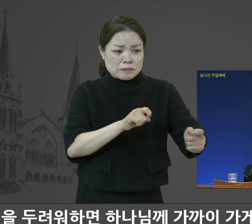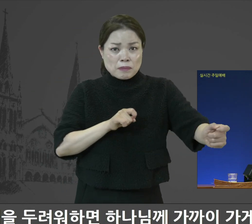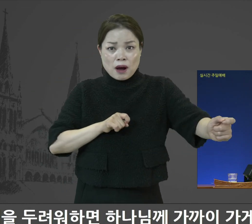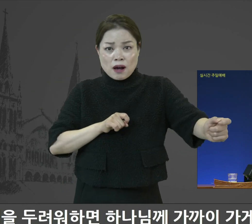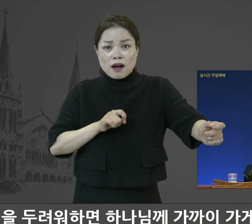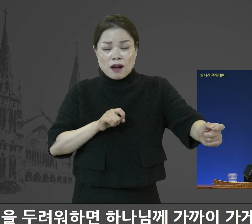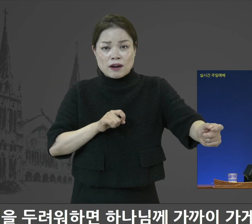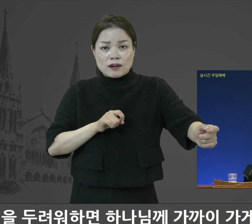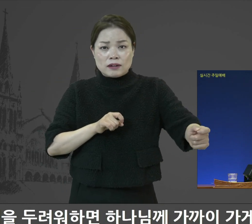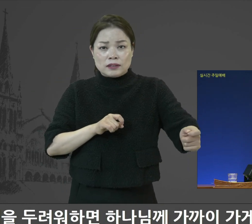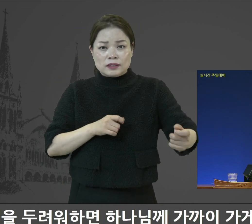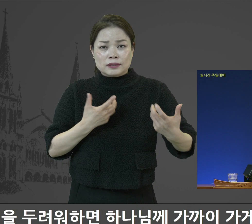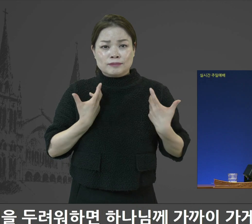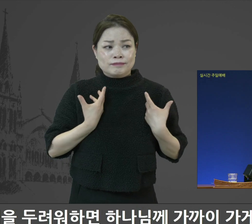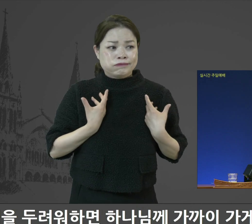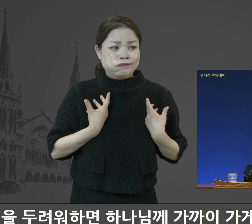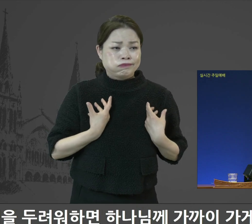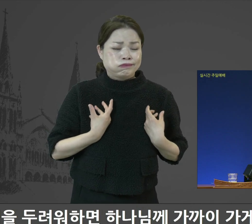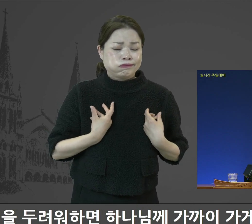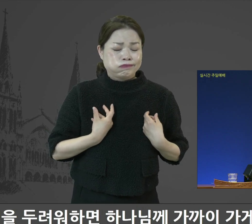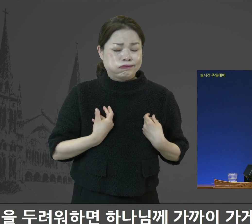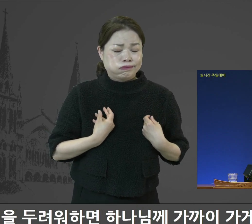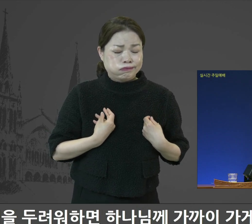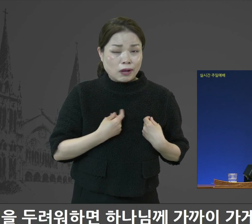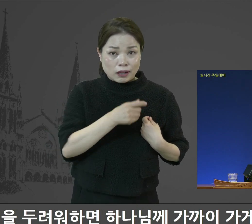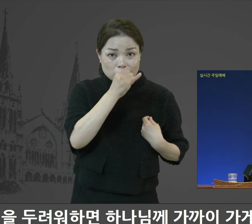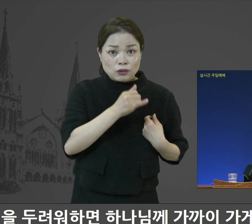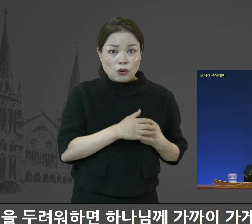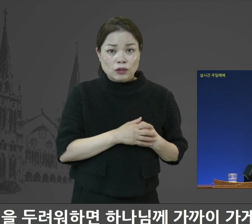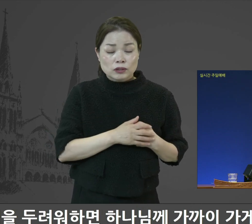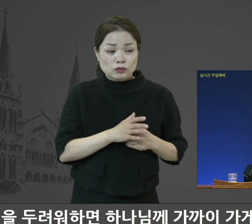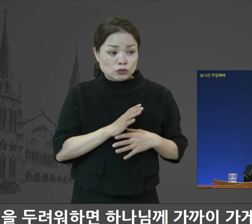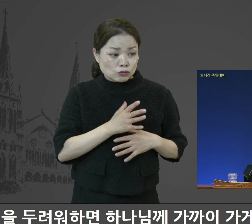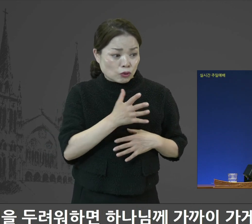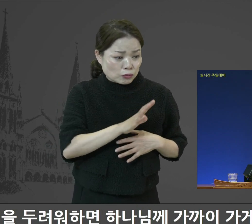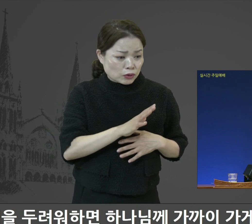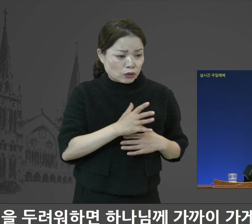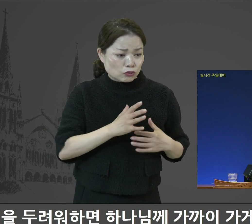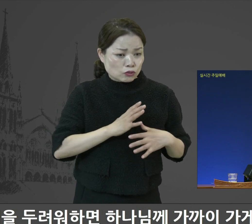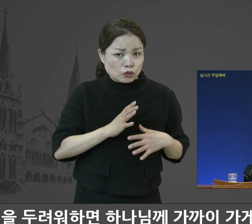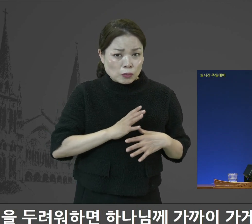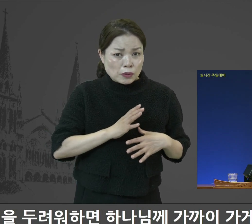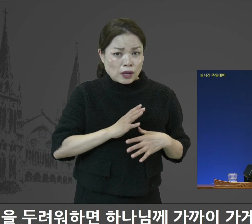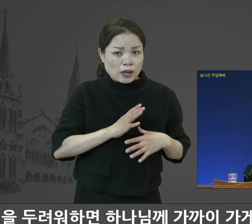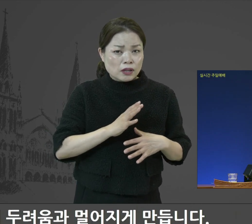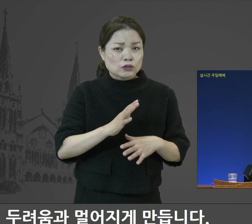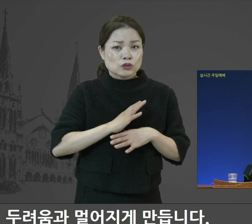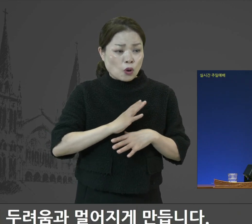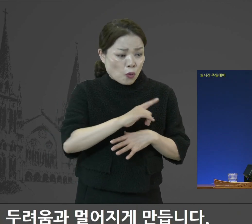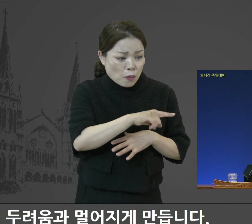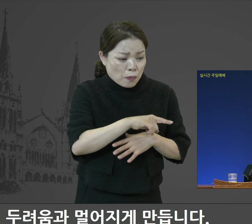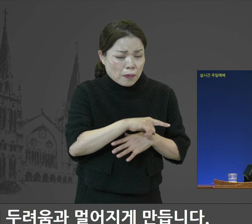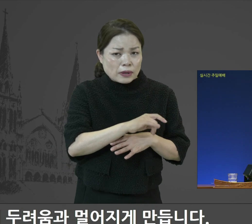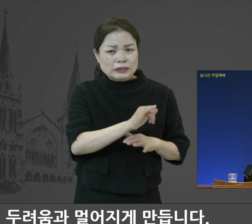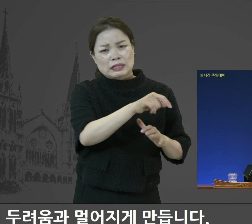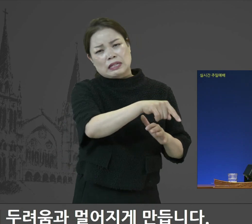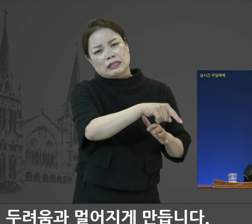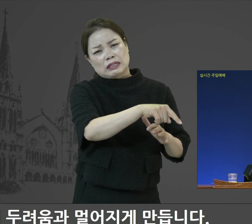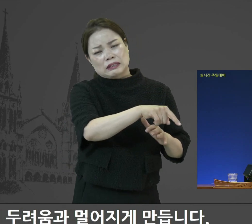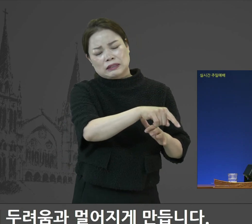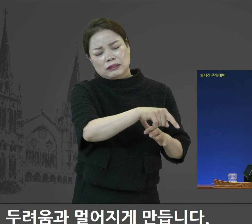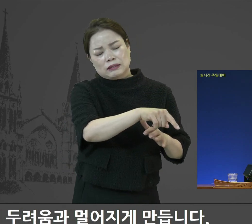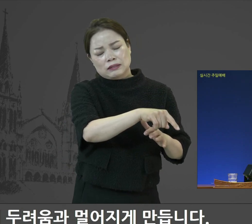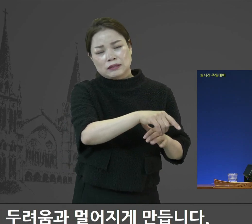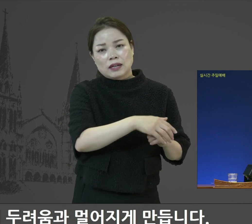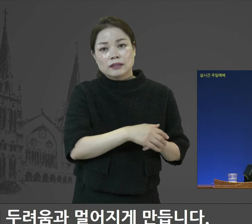만듭니다. 좌절하게 만들고 주저앉게 만드는 것이죠. 두려운데 두려움에 가까이 갈 그런 세상의 것은